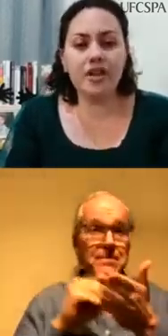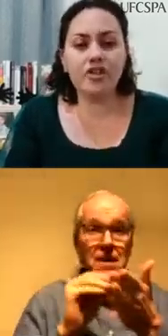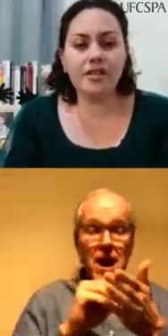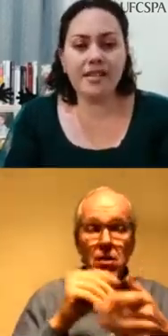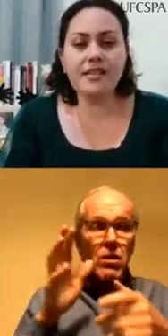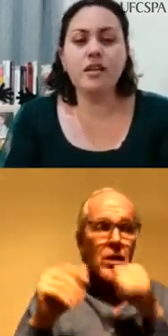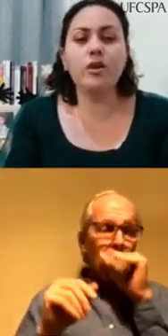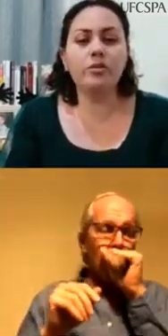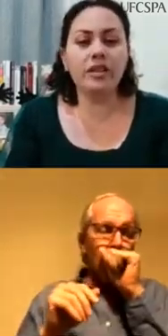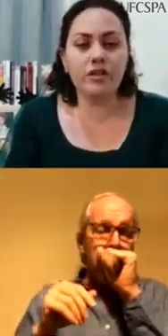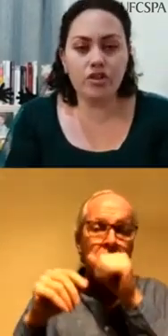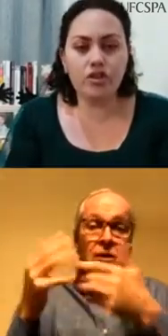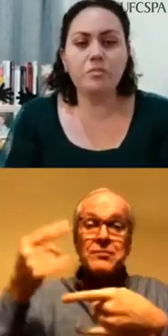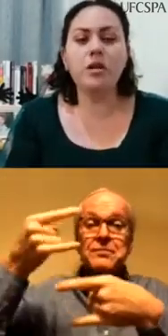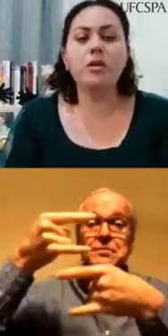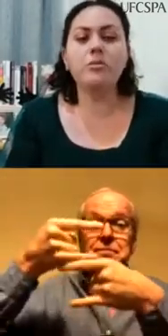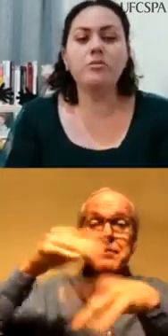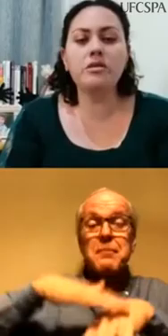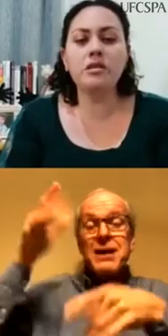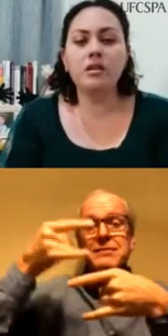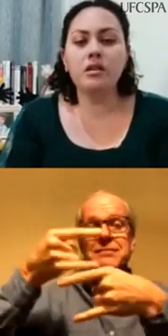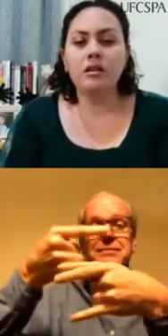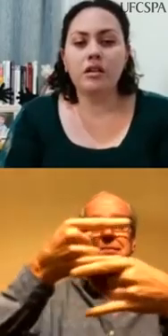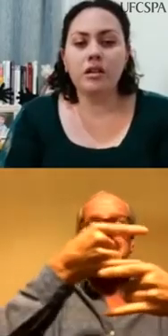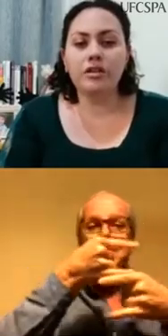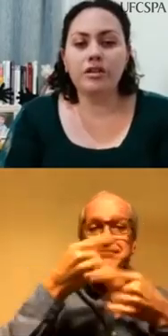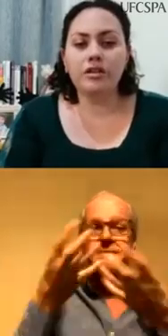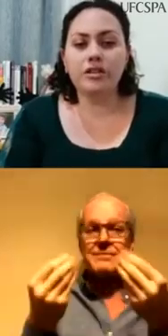cuidado da higienização, da lavagem de mãos,